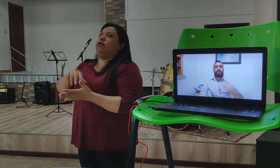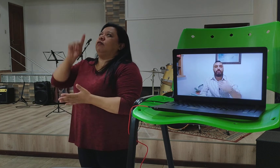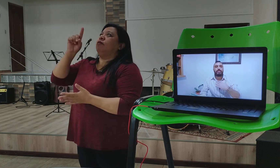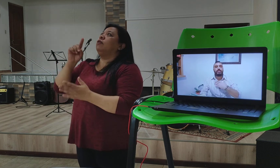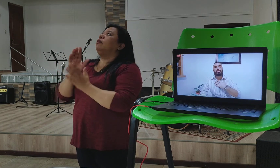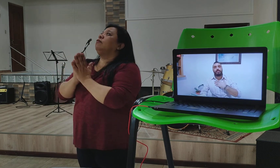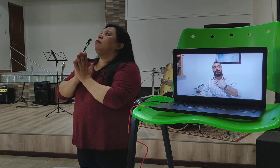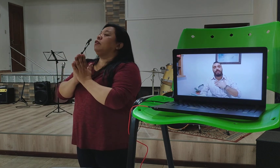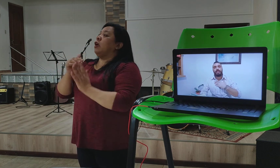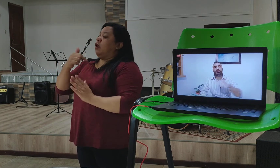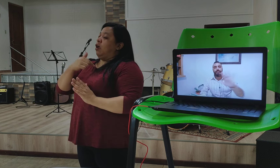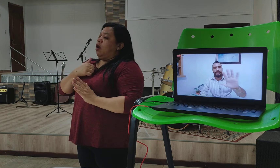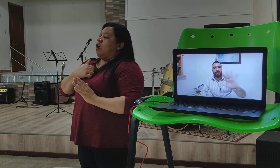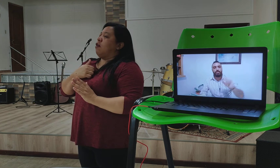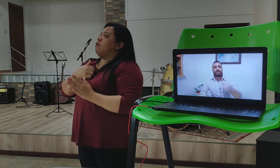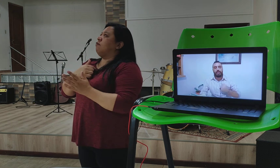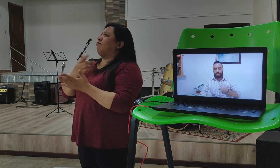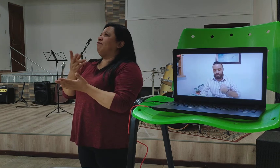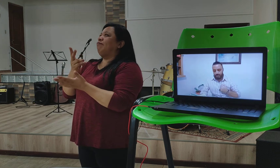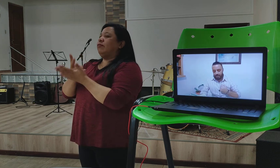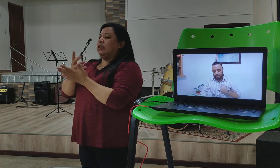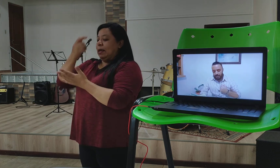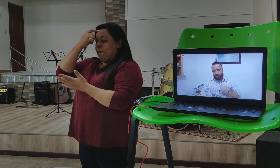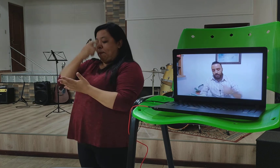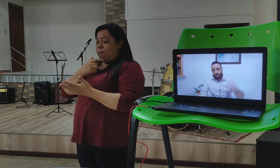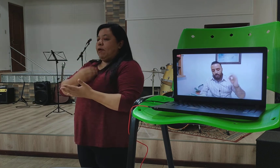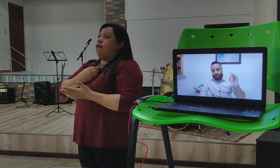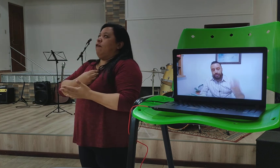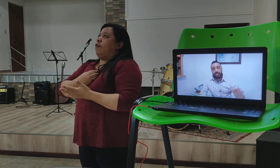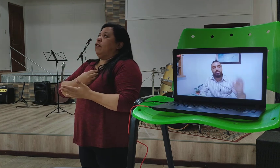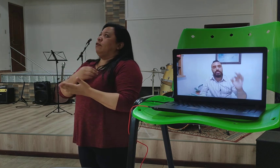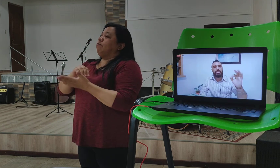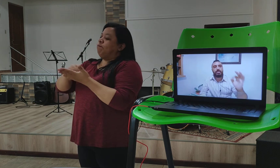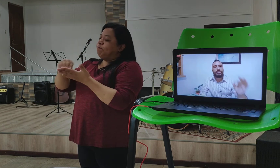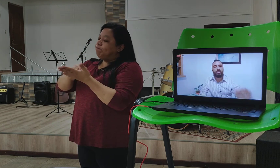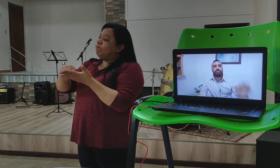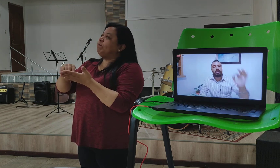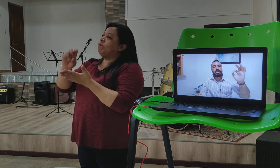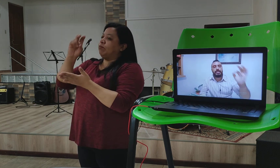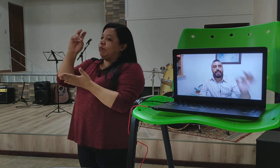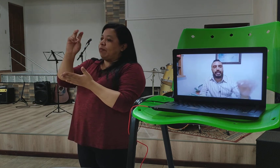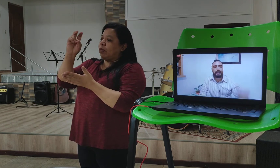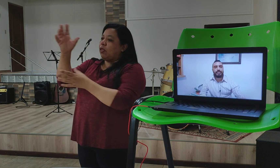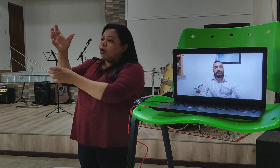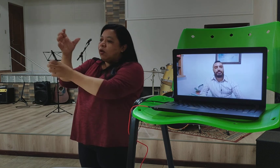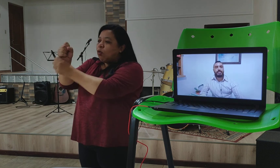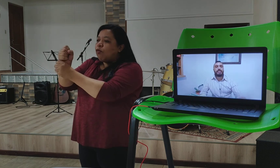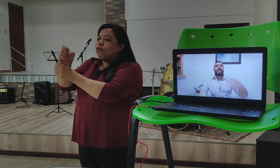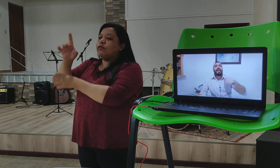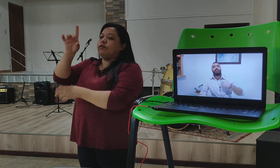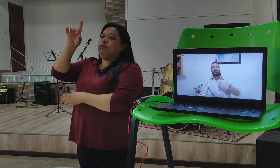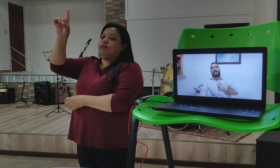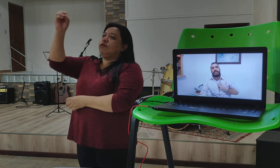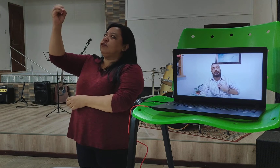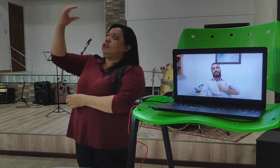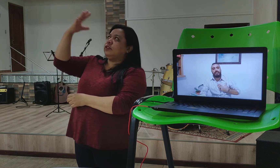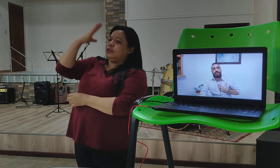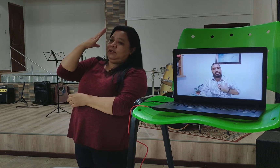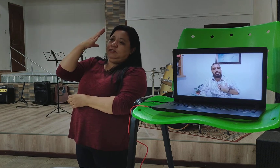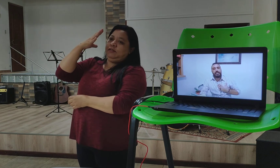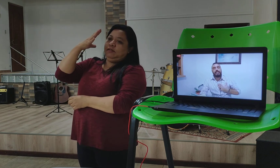diz no que diz respeito a mim, versículo 5: confio na tua graça. Se eu